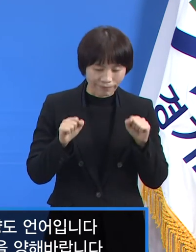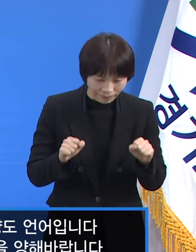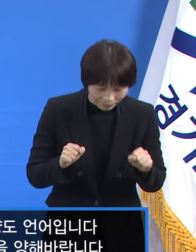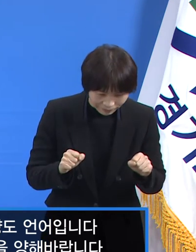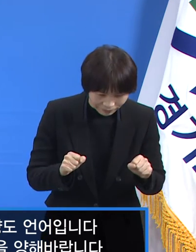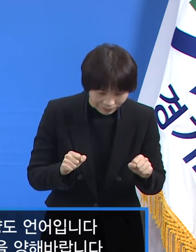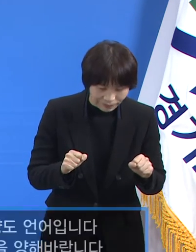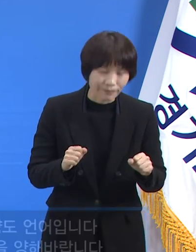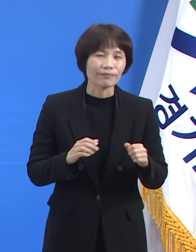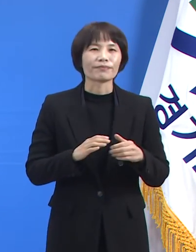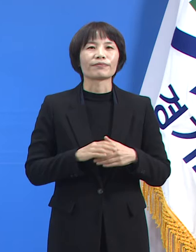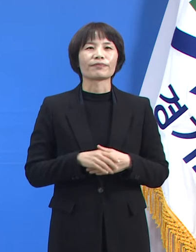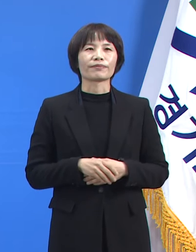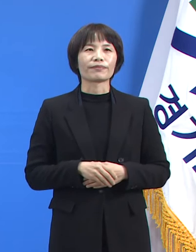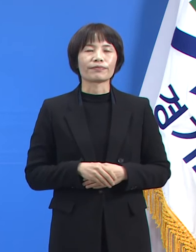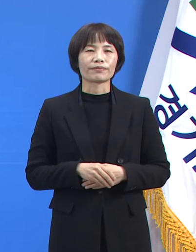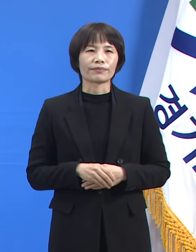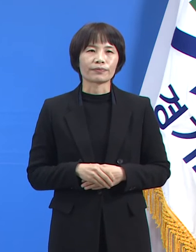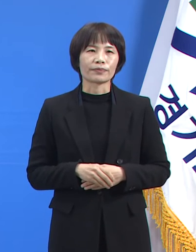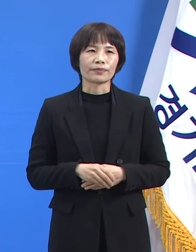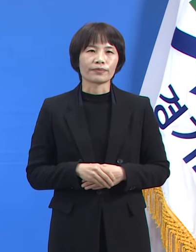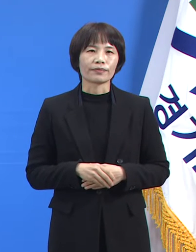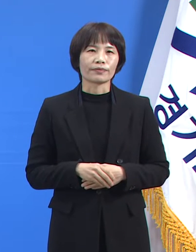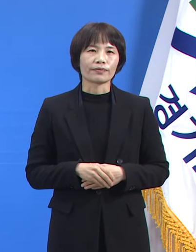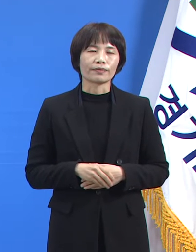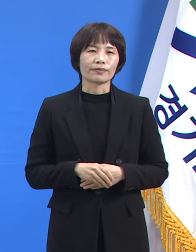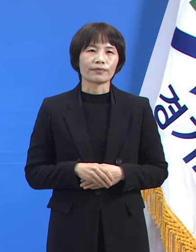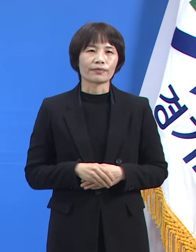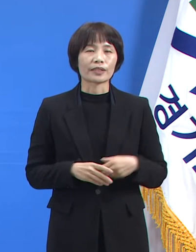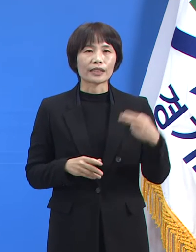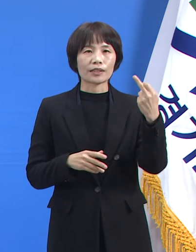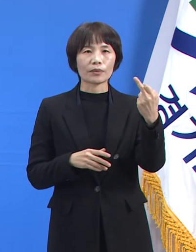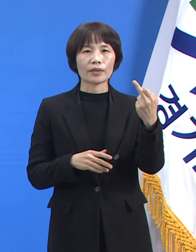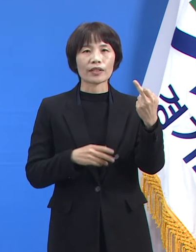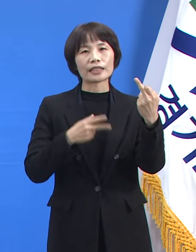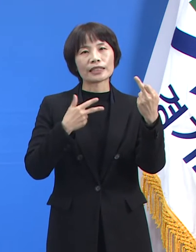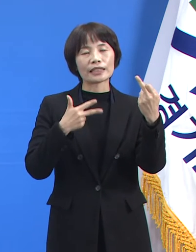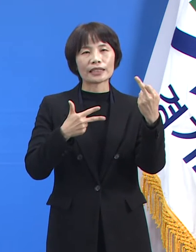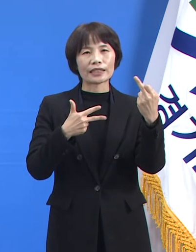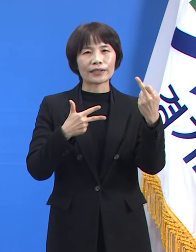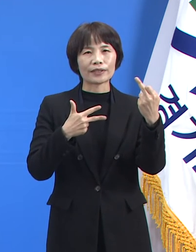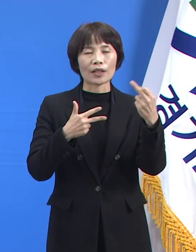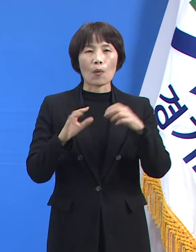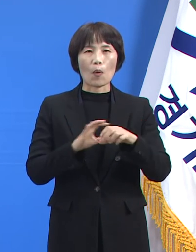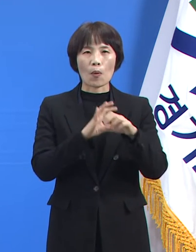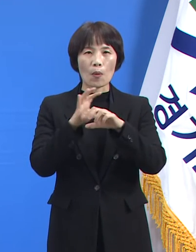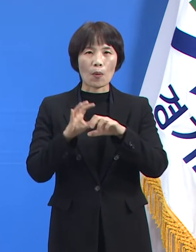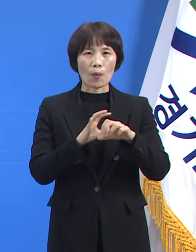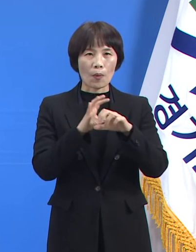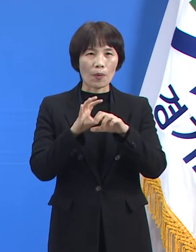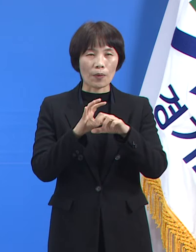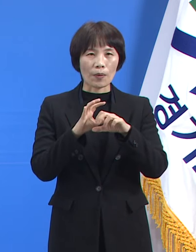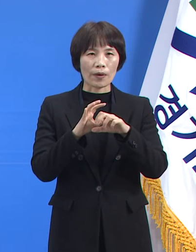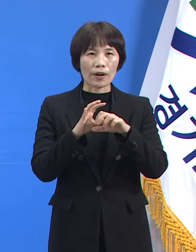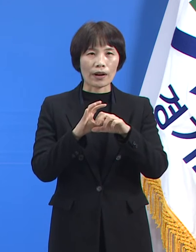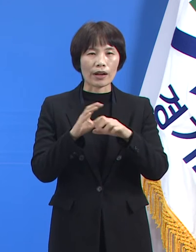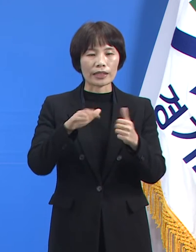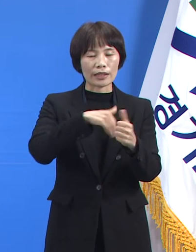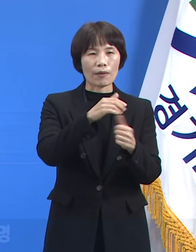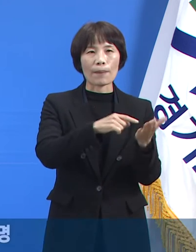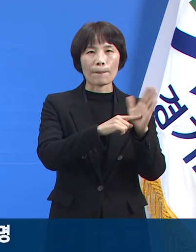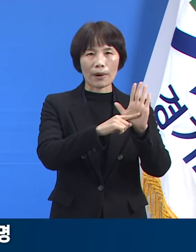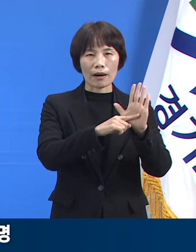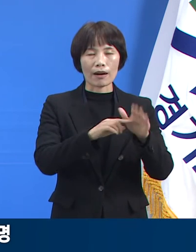안녕하십니까. 경기도 보건건강국장 류영철입니다. 12월 7일 화요일 경기도 코로나19 대응 정례 기자회견을